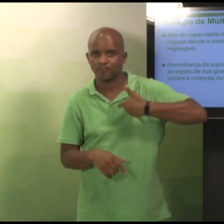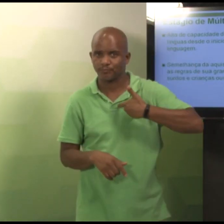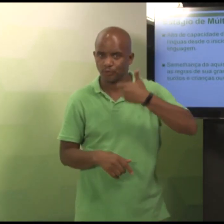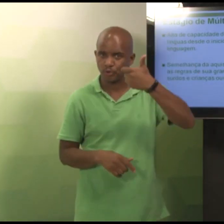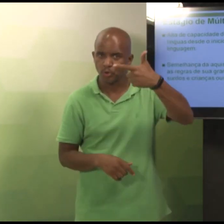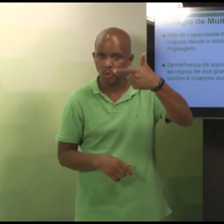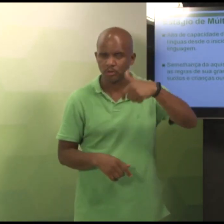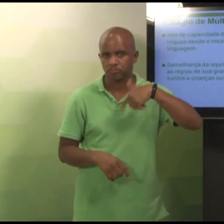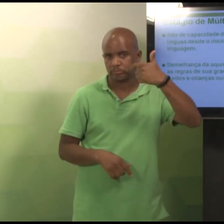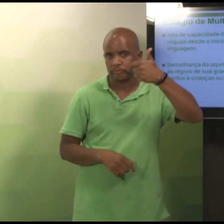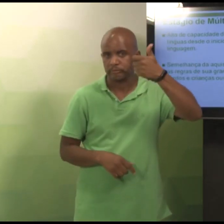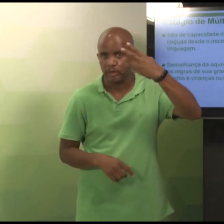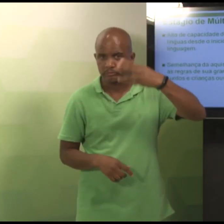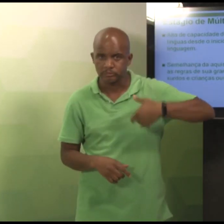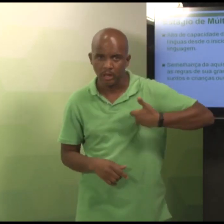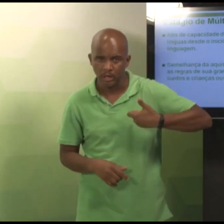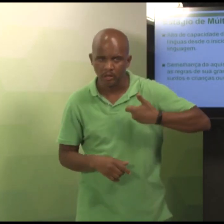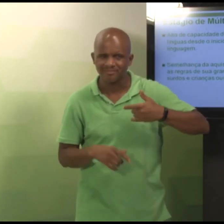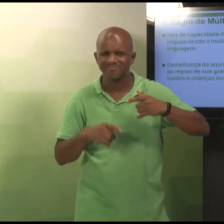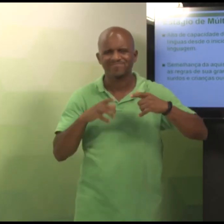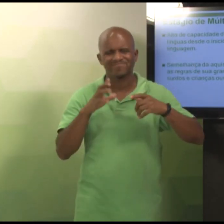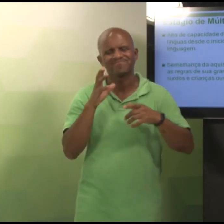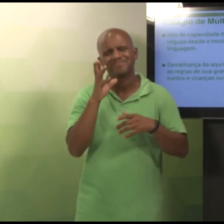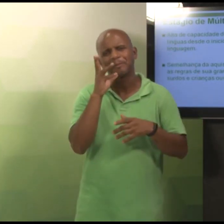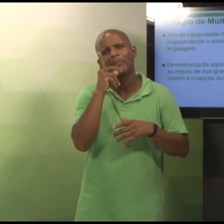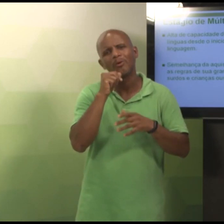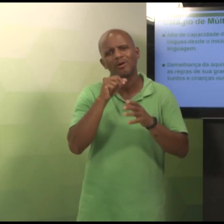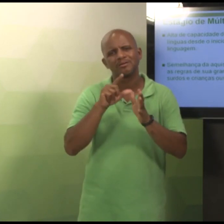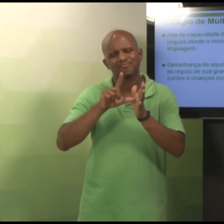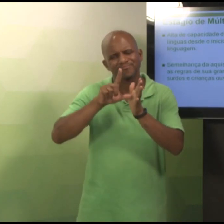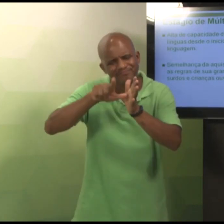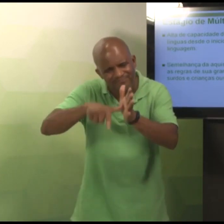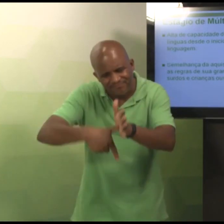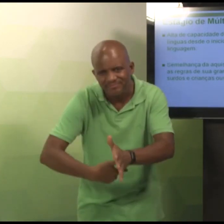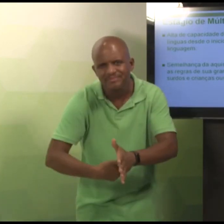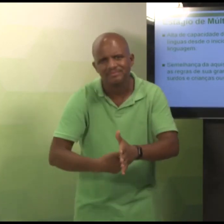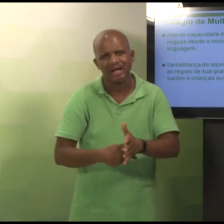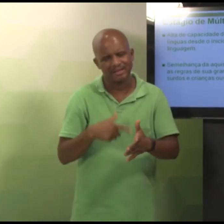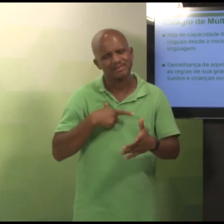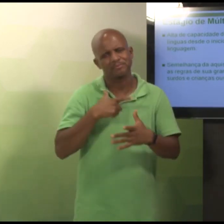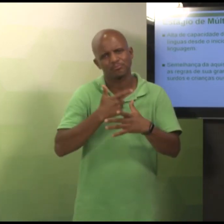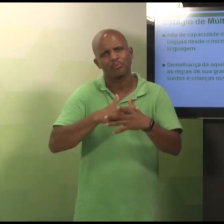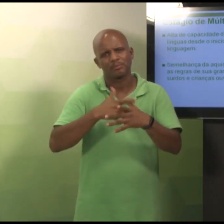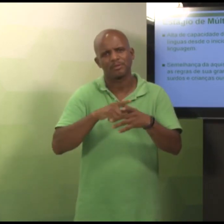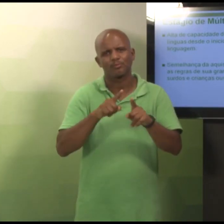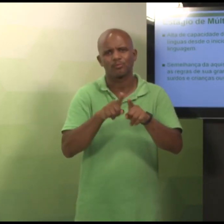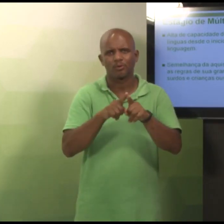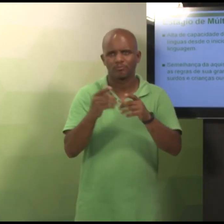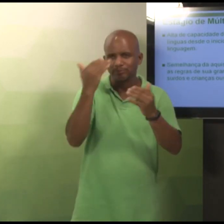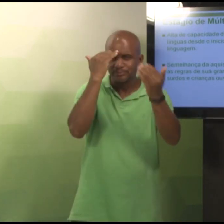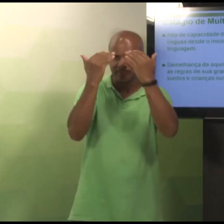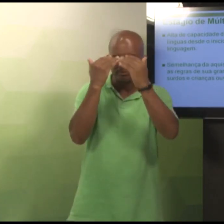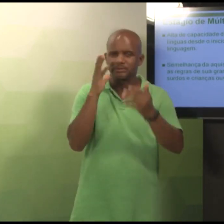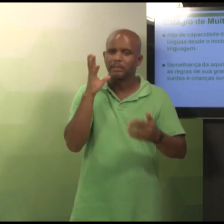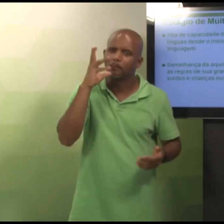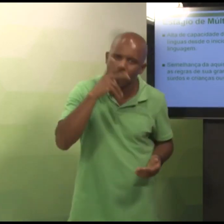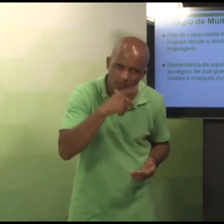partir dessa idade, adquirir uma língua. Contudo, a partir dos 6 é mais complexo, mais demorado por causa